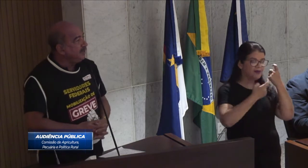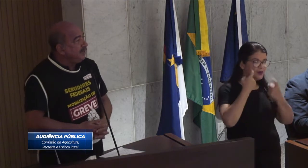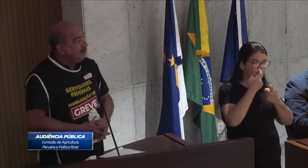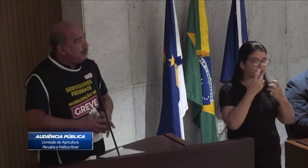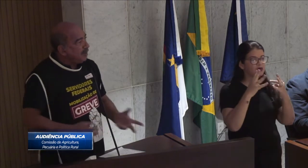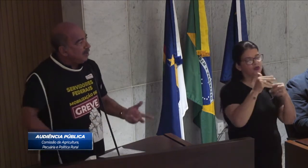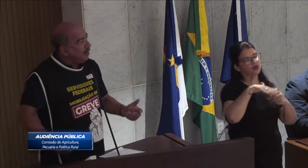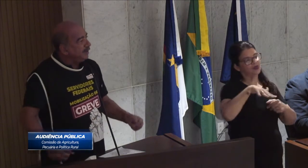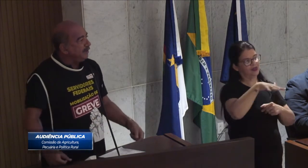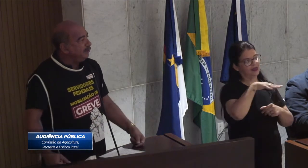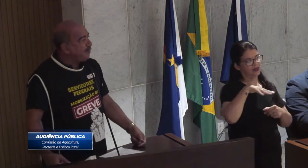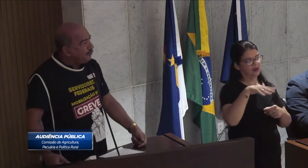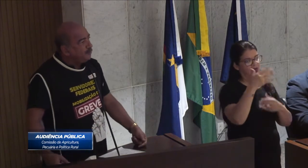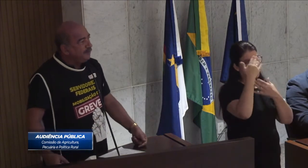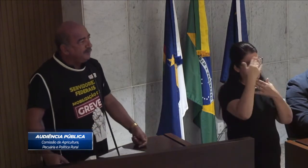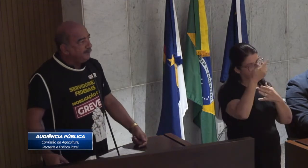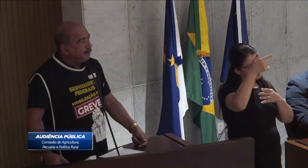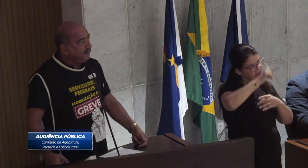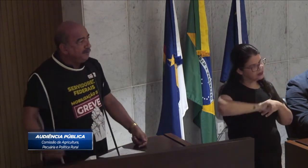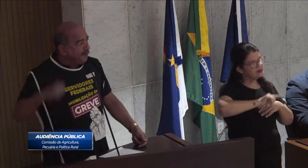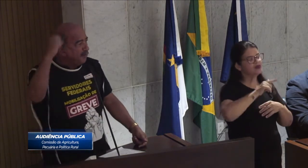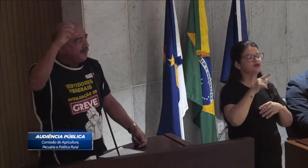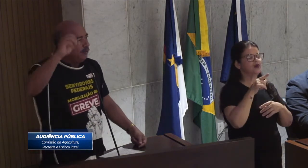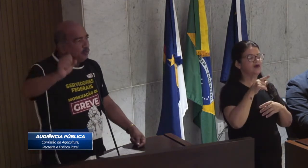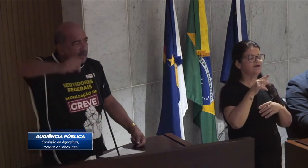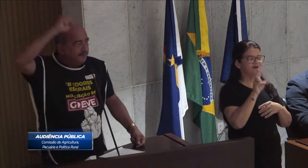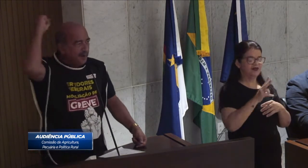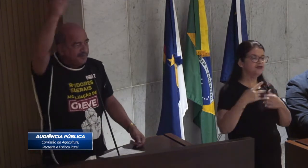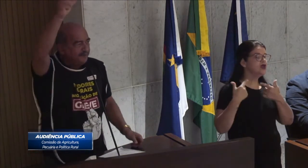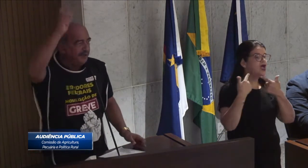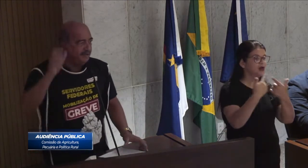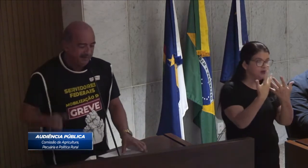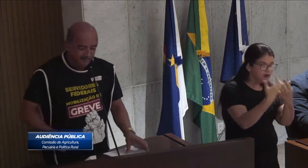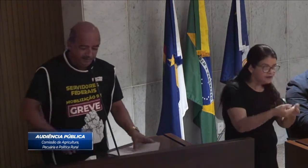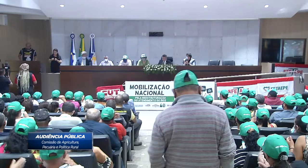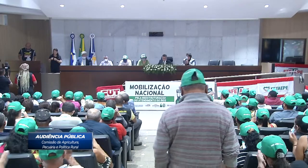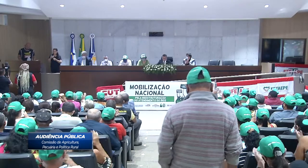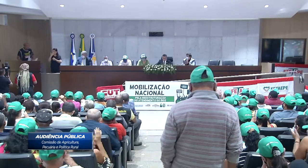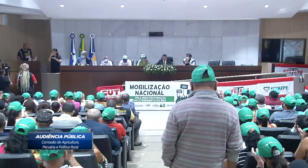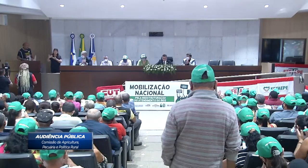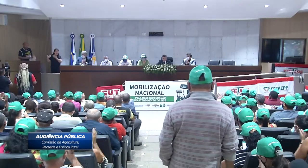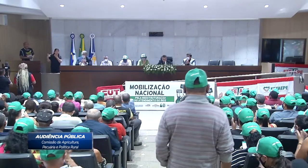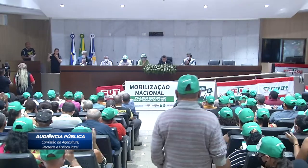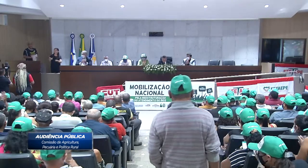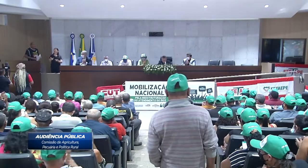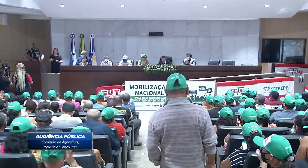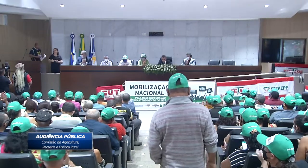categoria. E eu agradeço mais uma vez a vocês. Vamos à luta, vamos em frente.